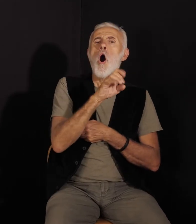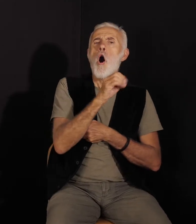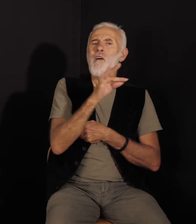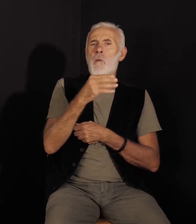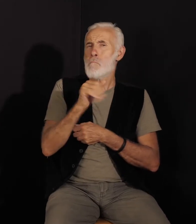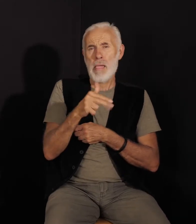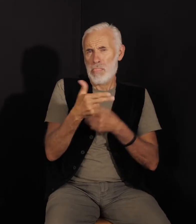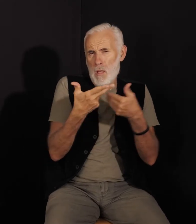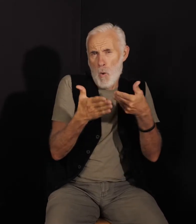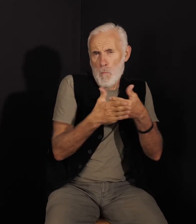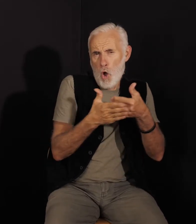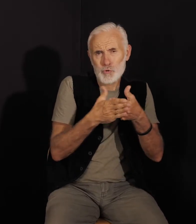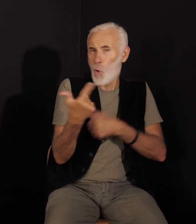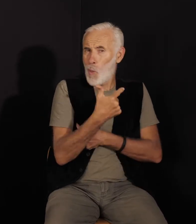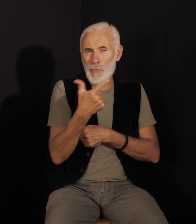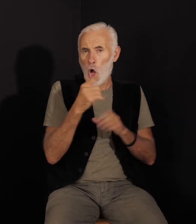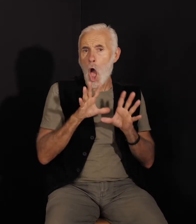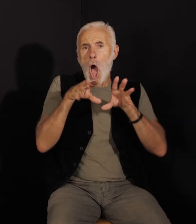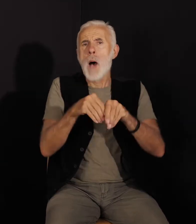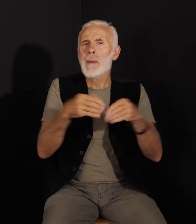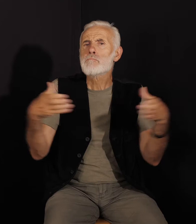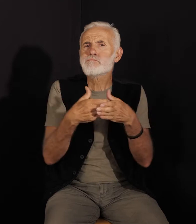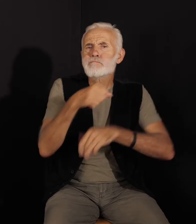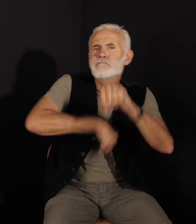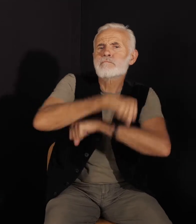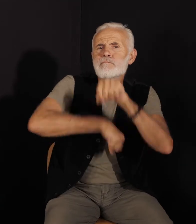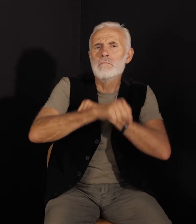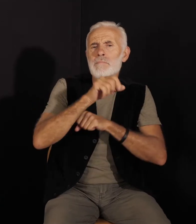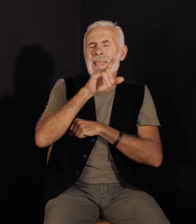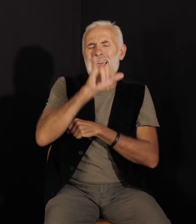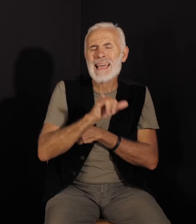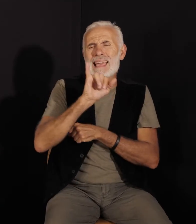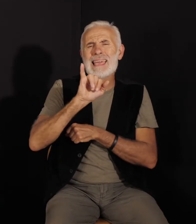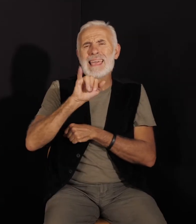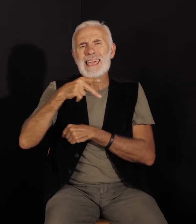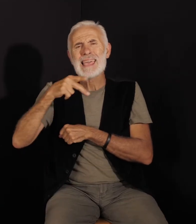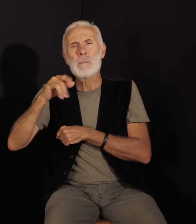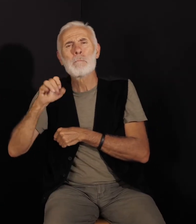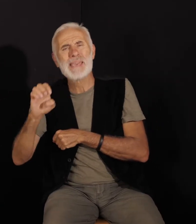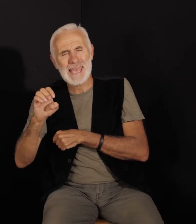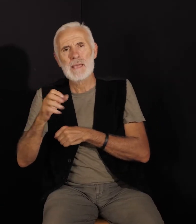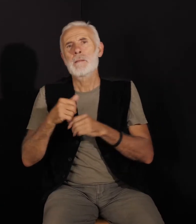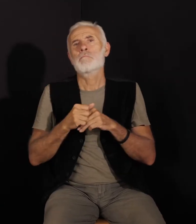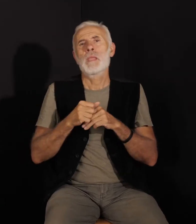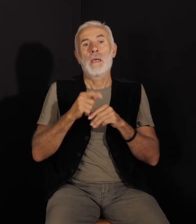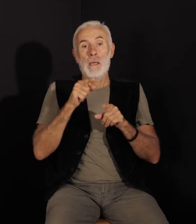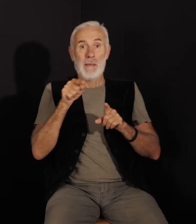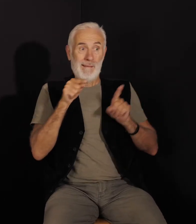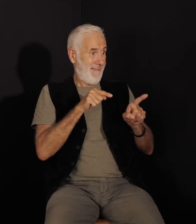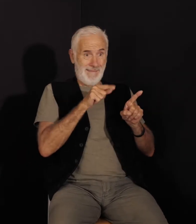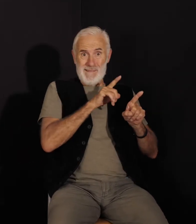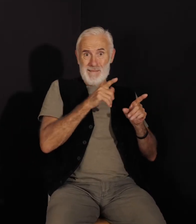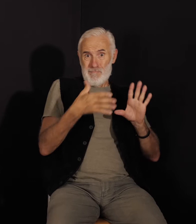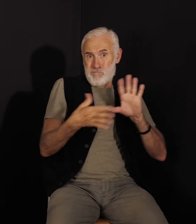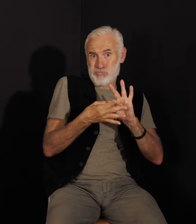avaient rejoint le Yippie. Et Jonah Raskin, lui, il avait été nommé ministre de la Culture du gouvernement Yippie. Et on a publié